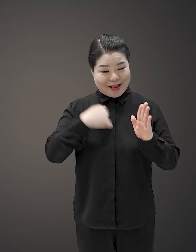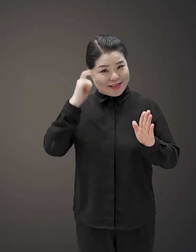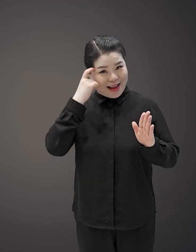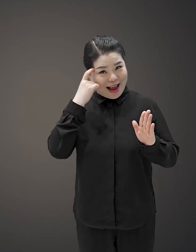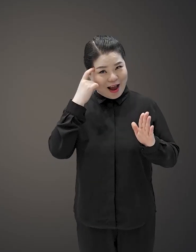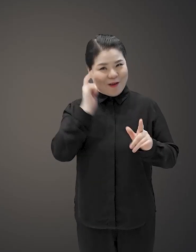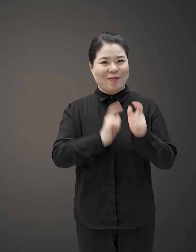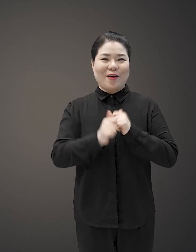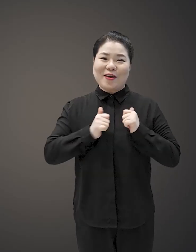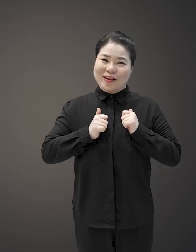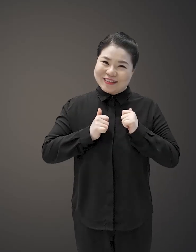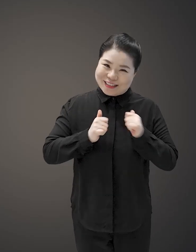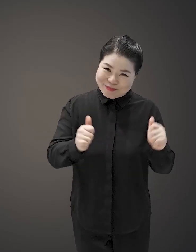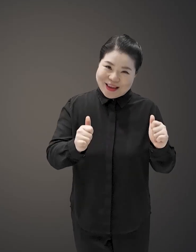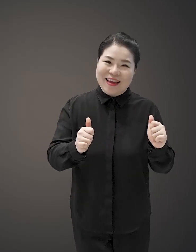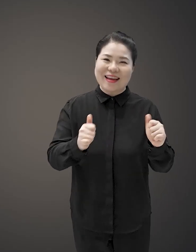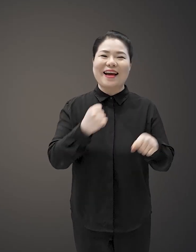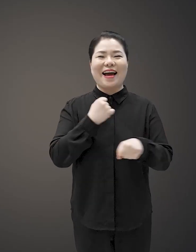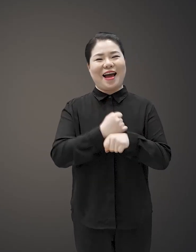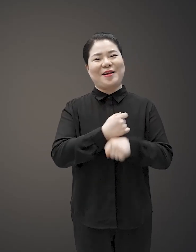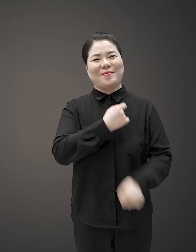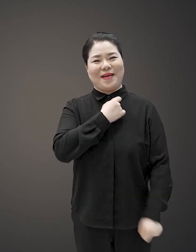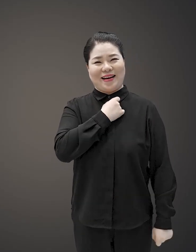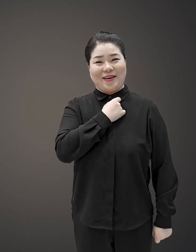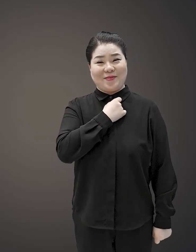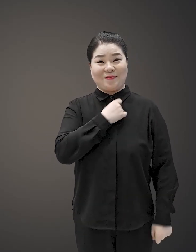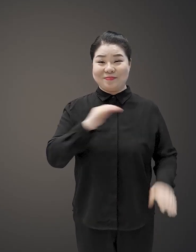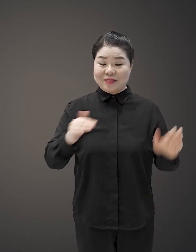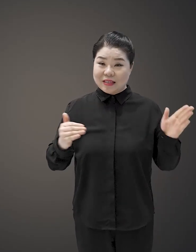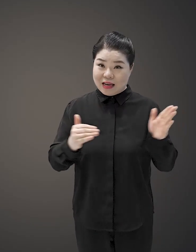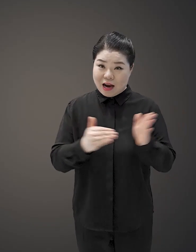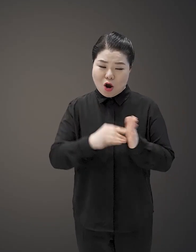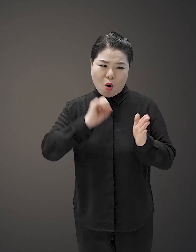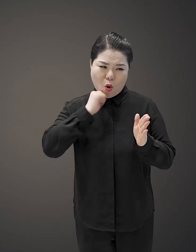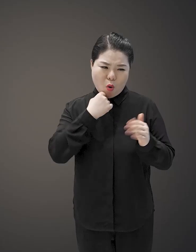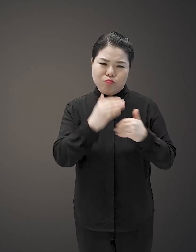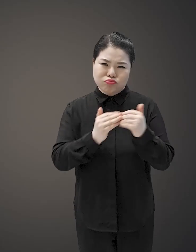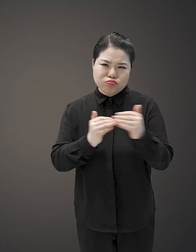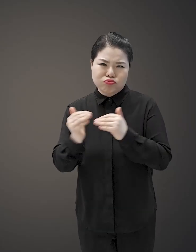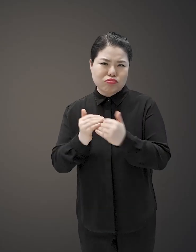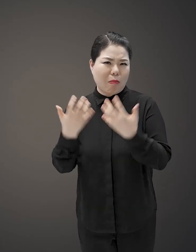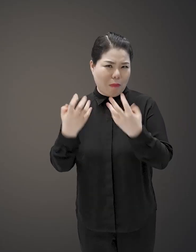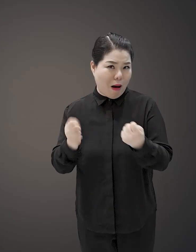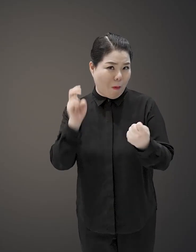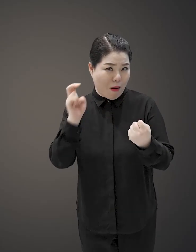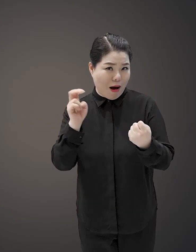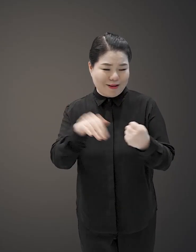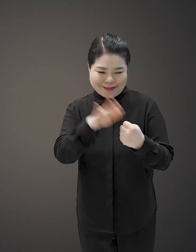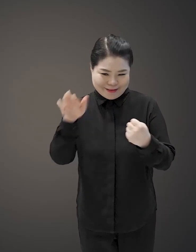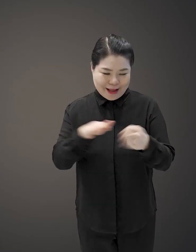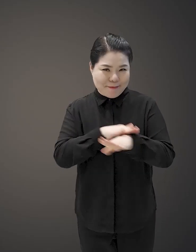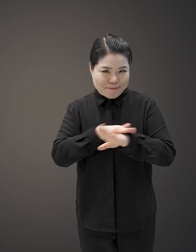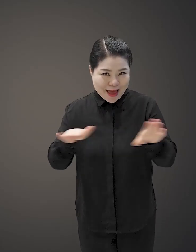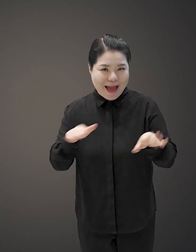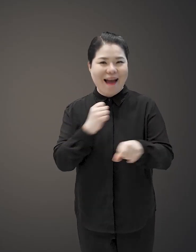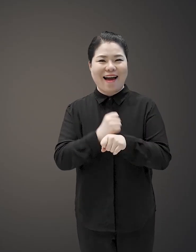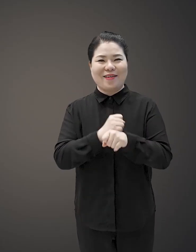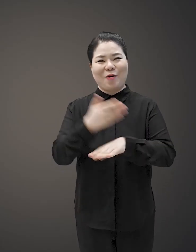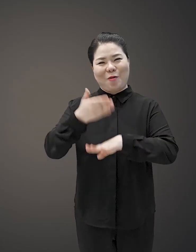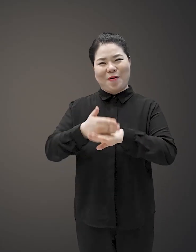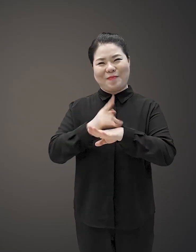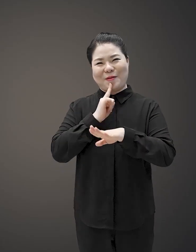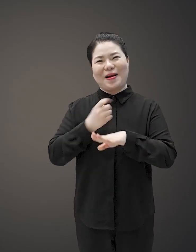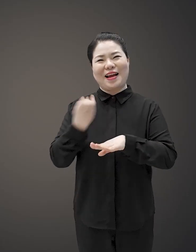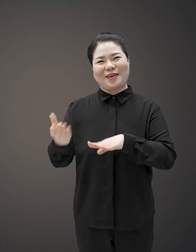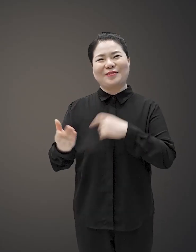더 열심히 하고 무너지지 않았으면 좋겠고 그리고 지금까지 어려운 걸 겪고 왔을 텐데 그거를 다 이겨줘서 정말 고맙다고